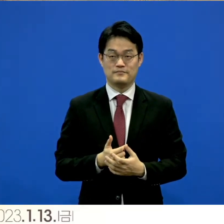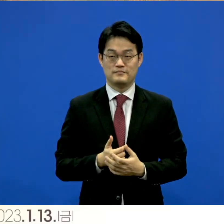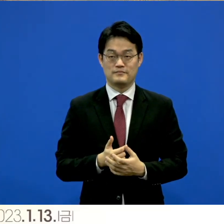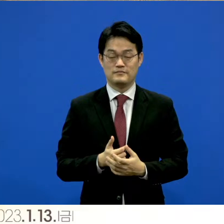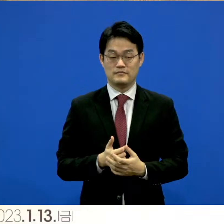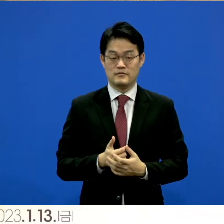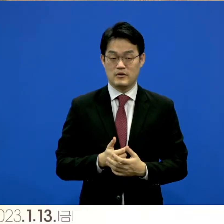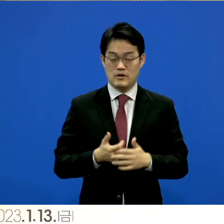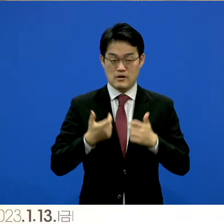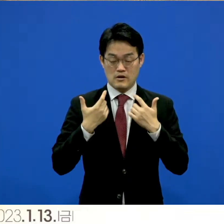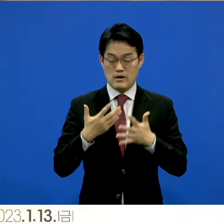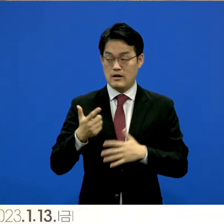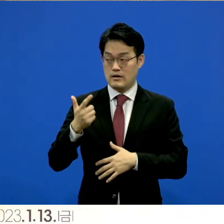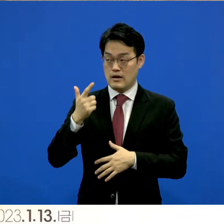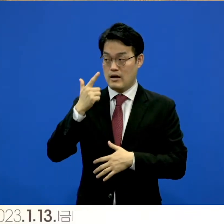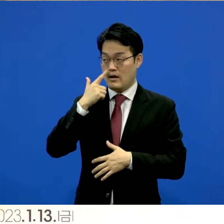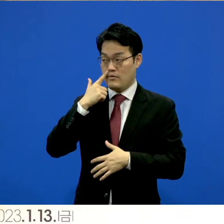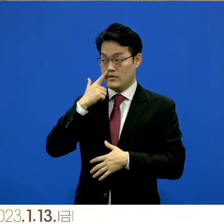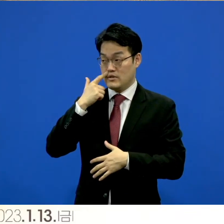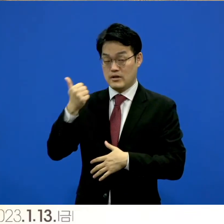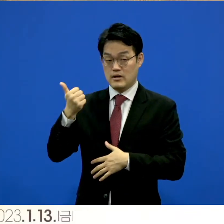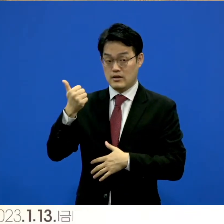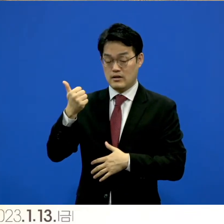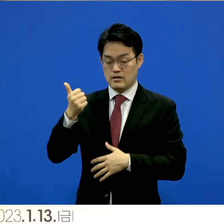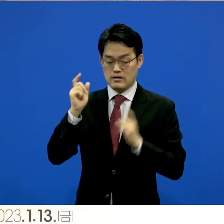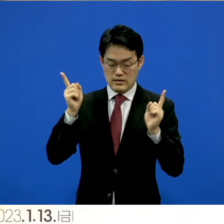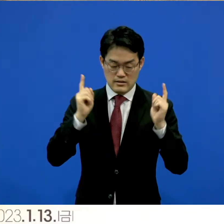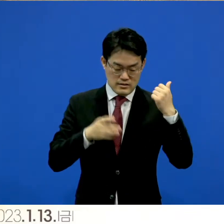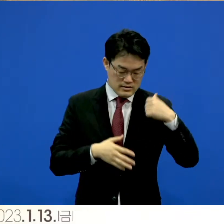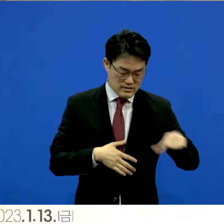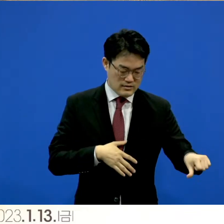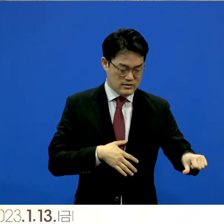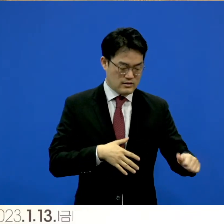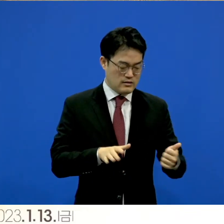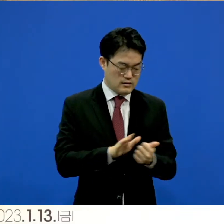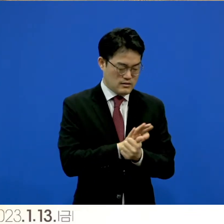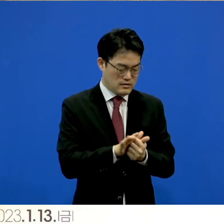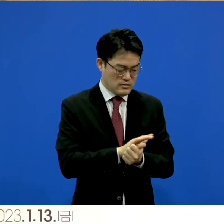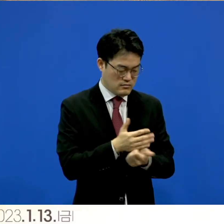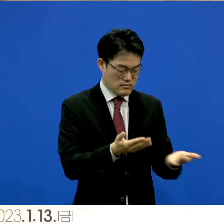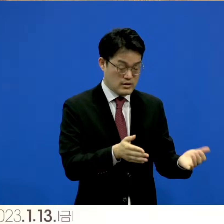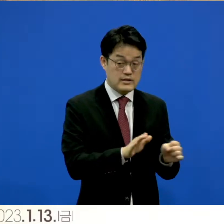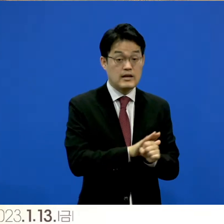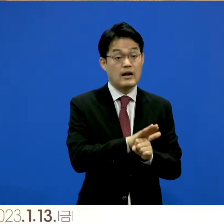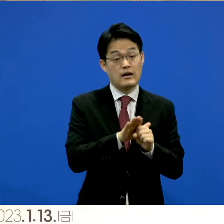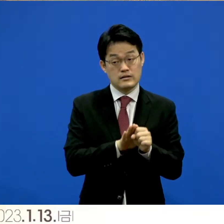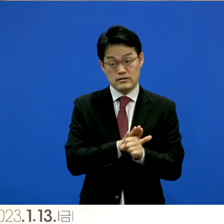확실히 아버지가 당장에 베푼 사랑은 아무리 보아도 낭비처럼 보입니다.